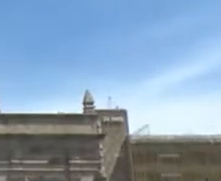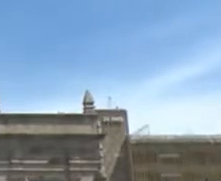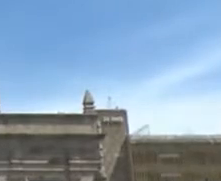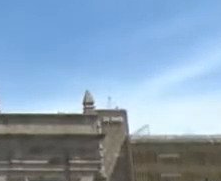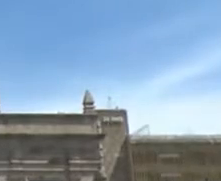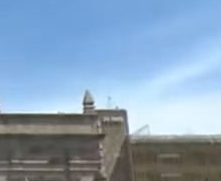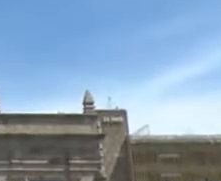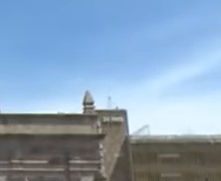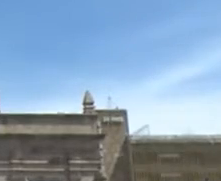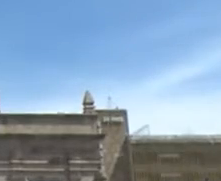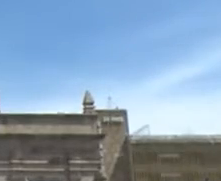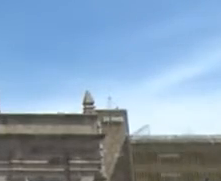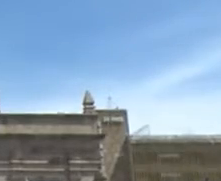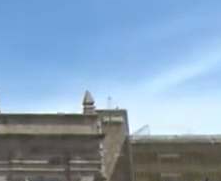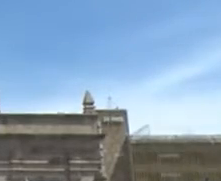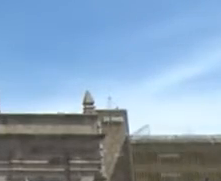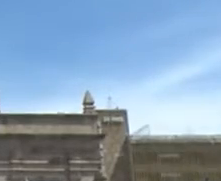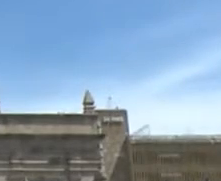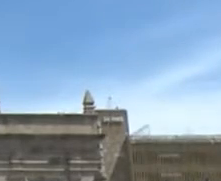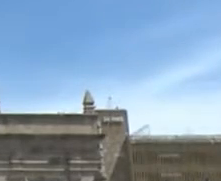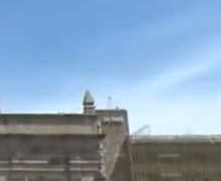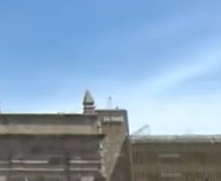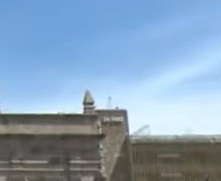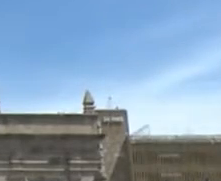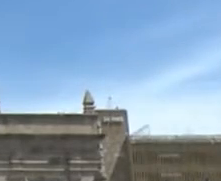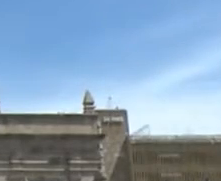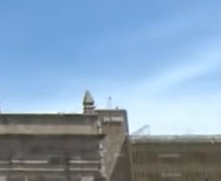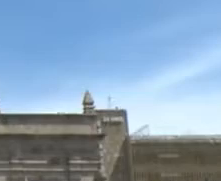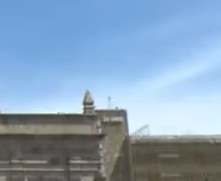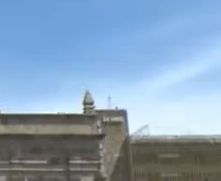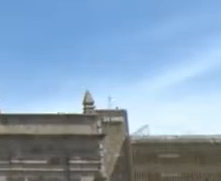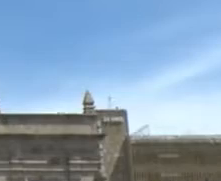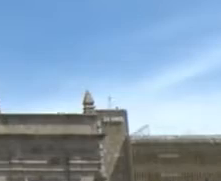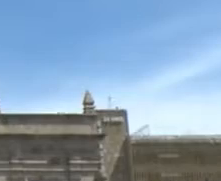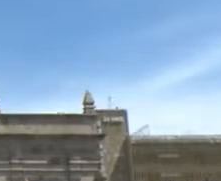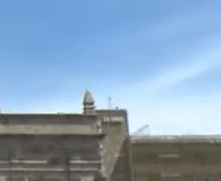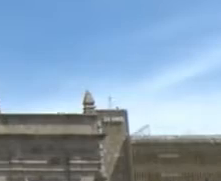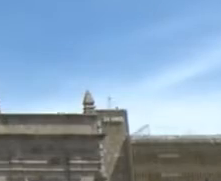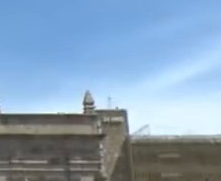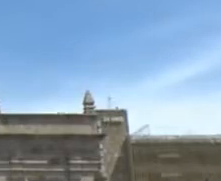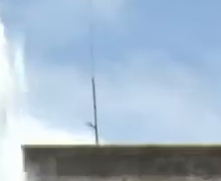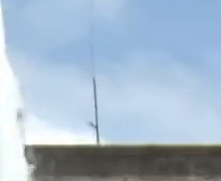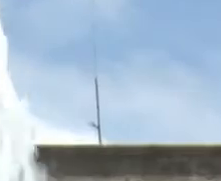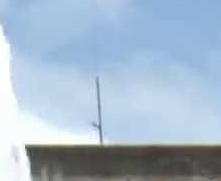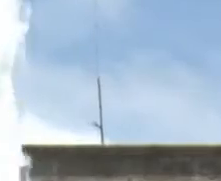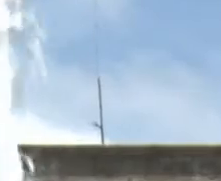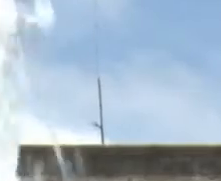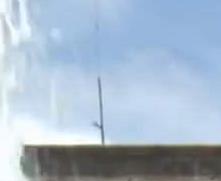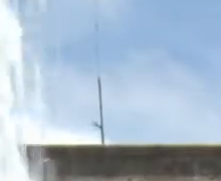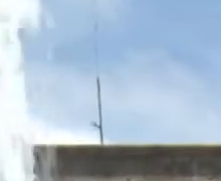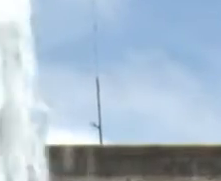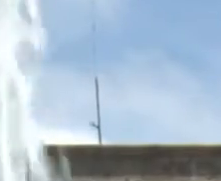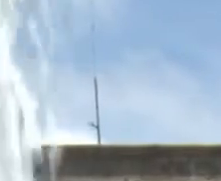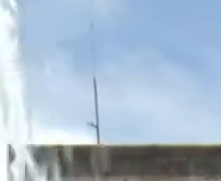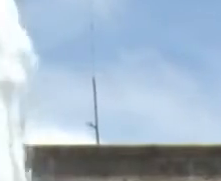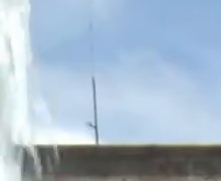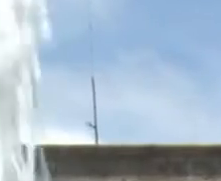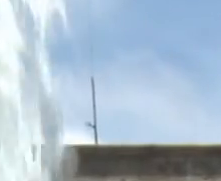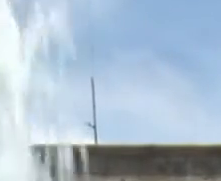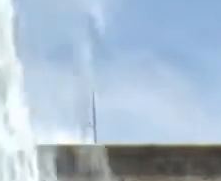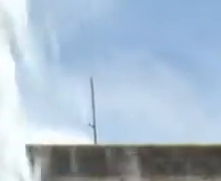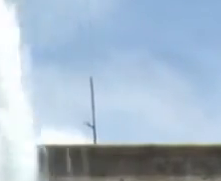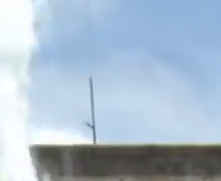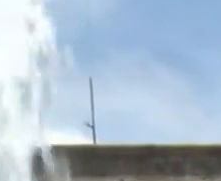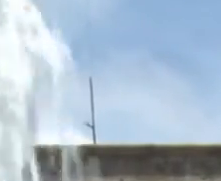El Ayuntamiento de Guadalajara conmemoró 4 días después el aniversario 208 de la abolición de la esclavitud, que se cumplió el pasado 6 de